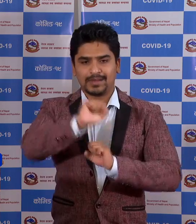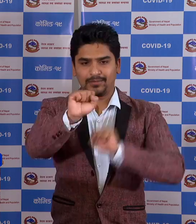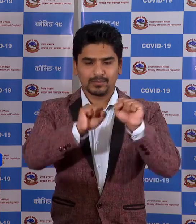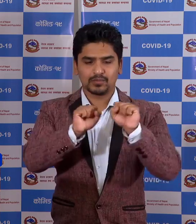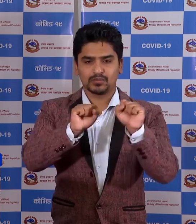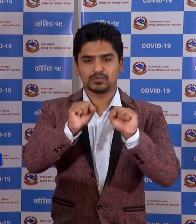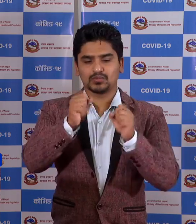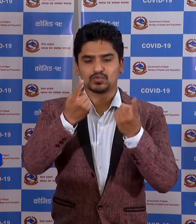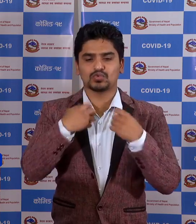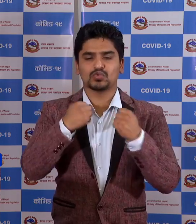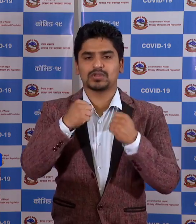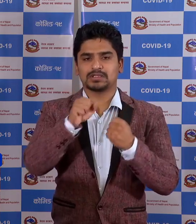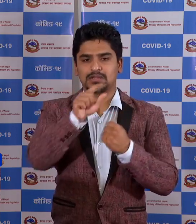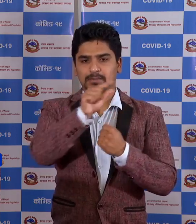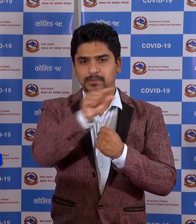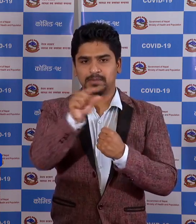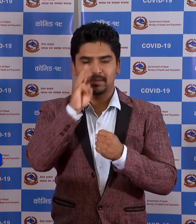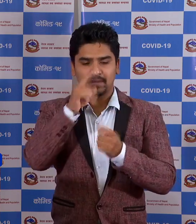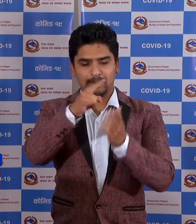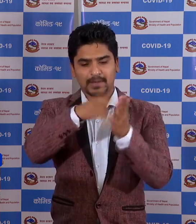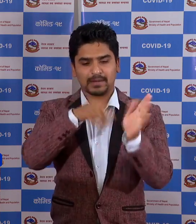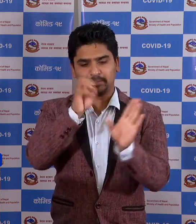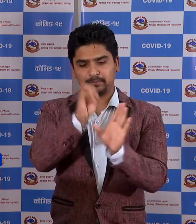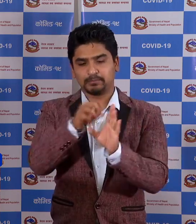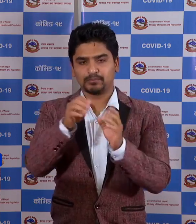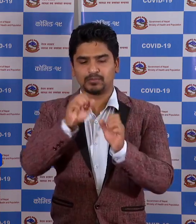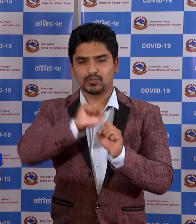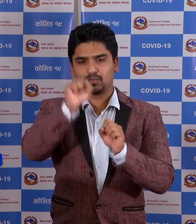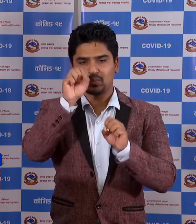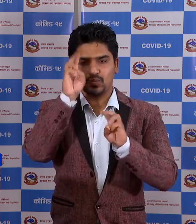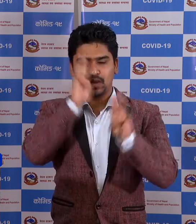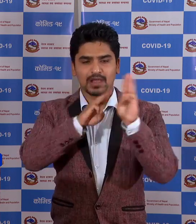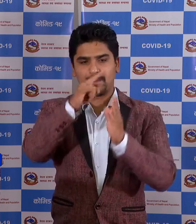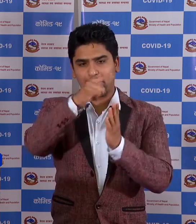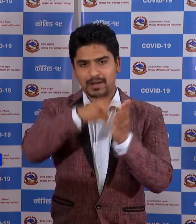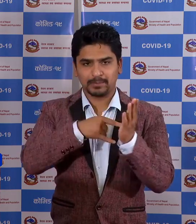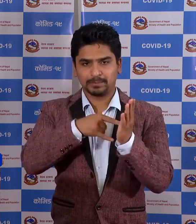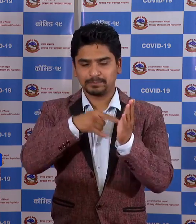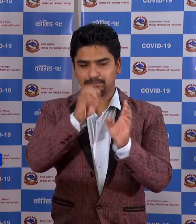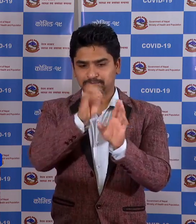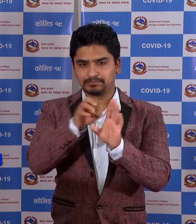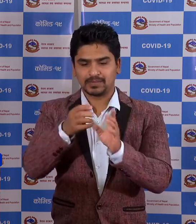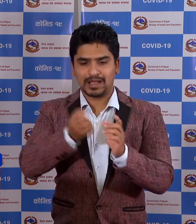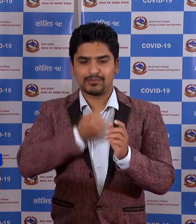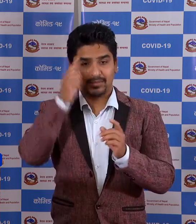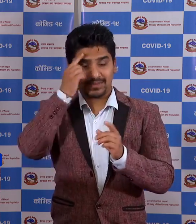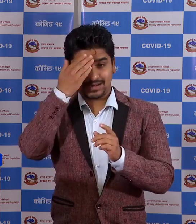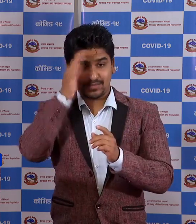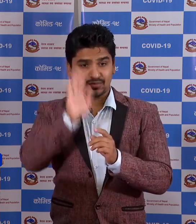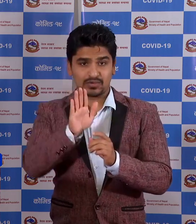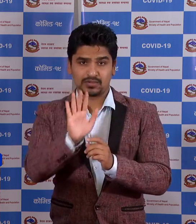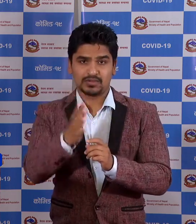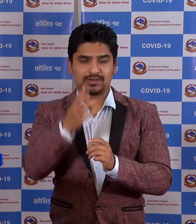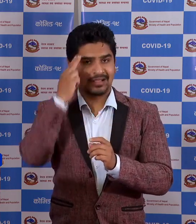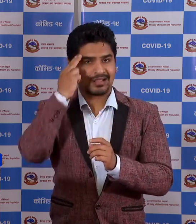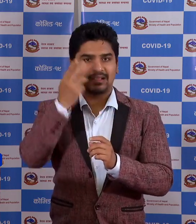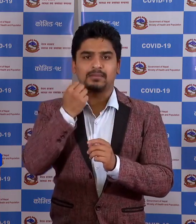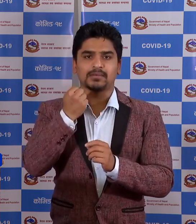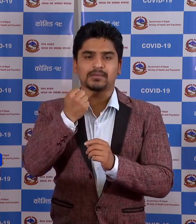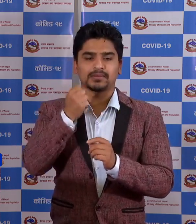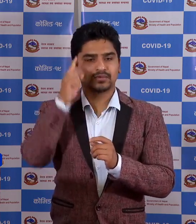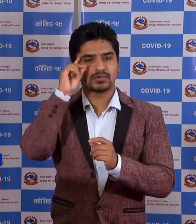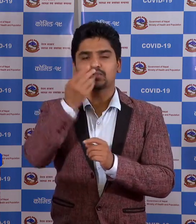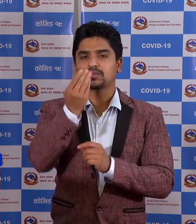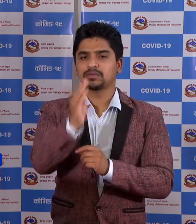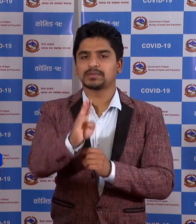आफ्नो स्वास्थ्यको बारेमा फारम भर्ने स्वमूल्याङ्कन फारम, जसले आफू संक्रमित भए नभएको थाहा पाउन